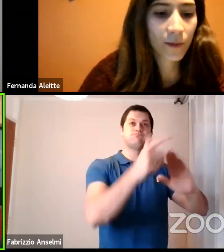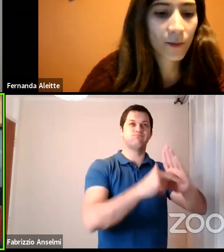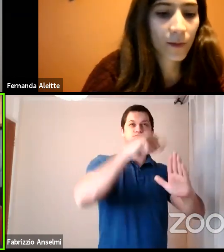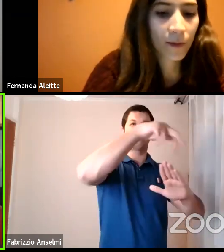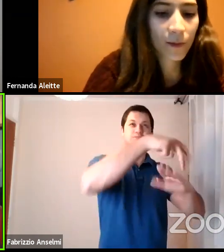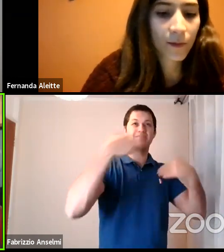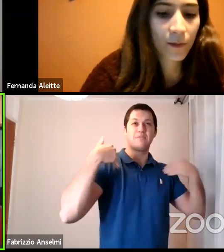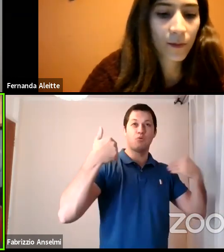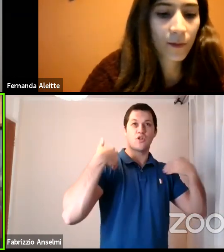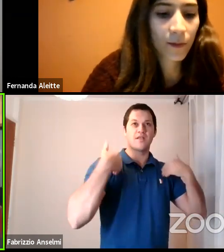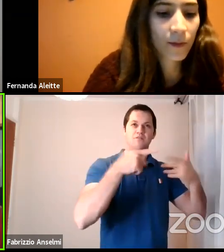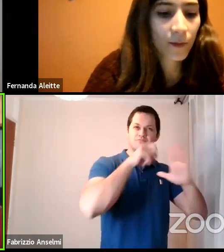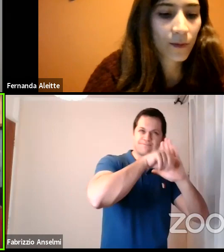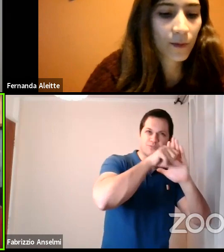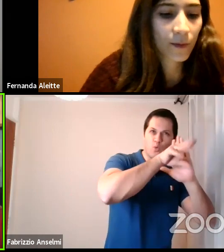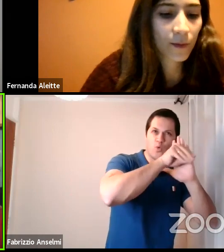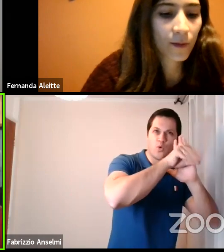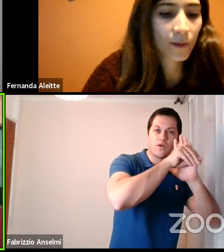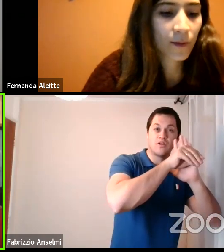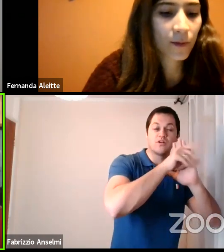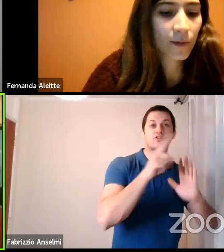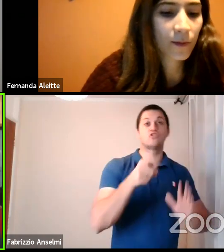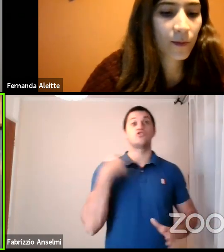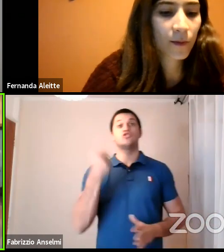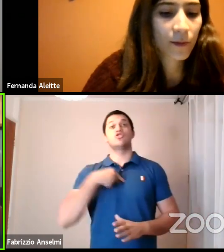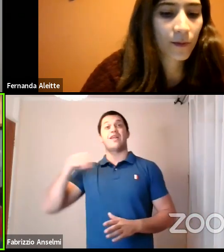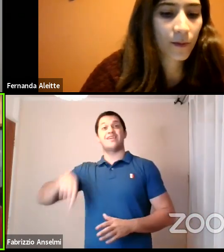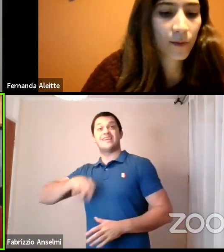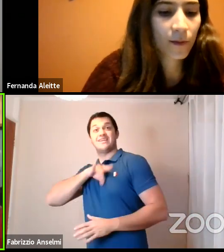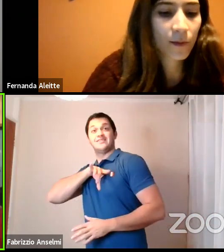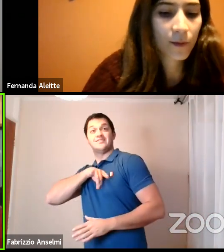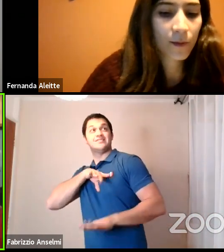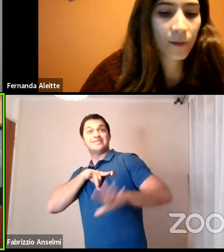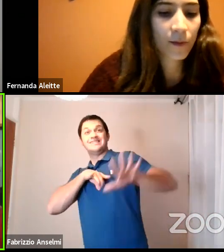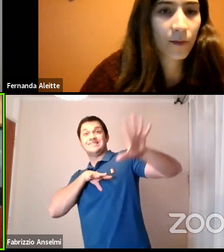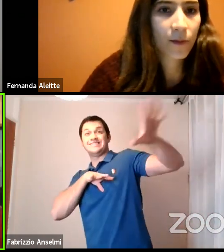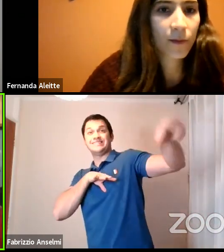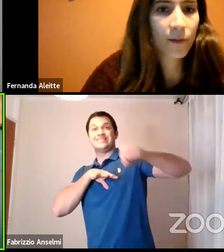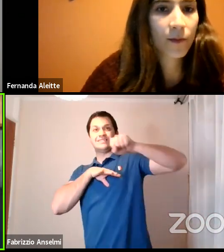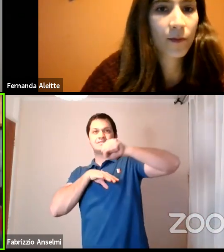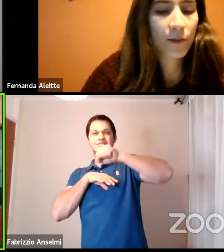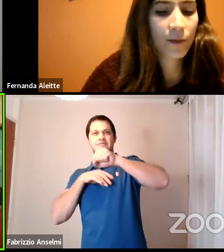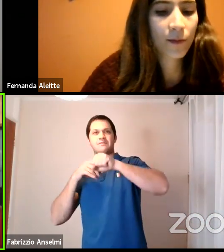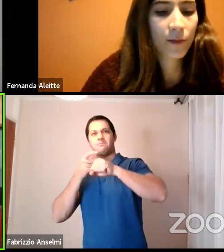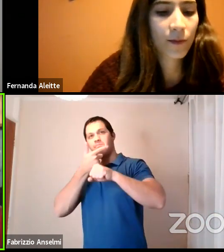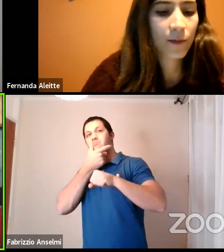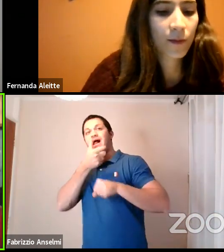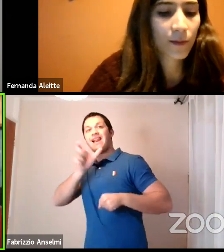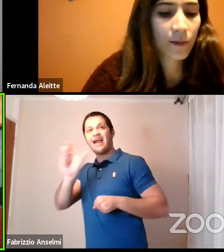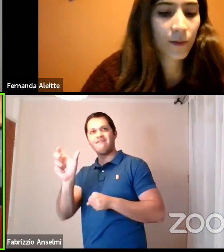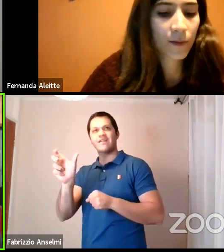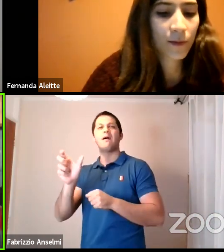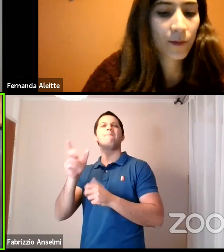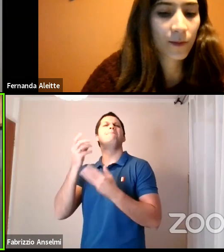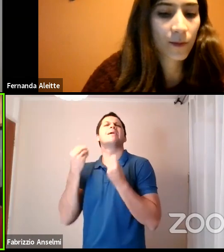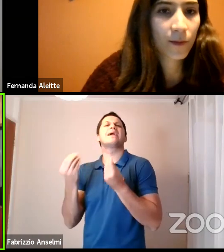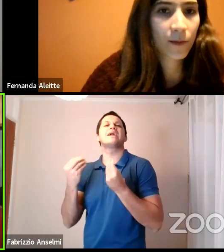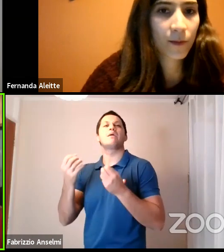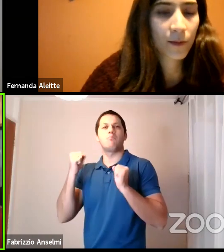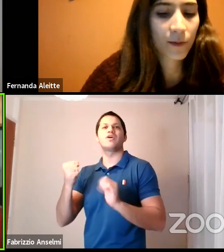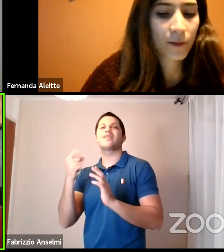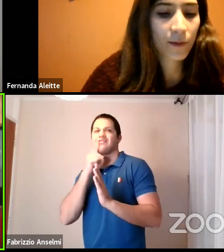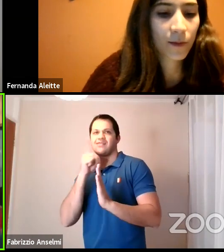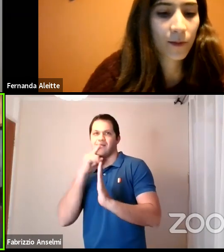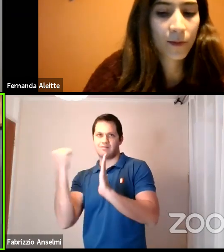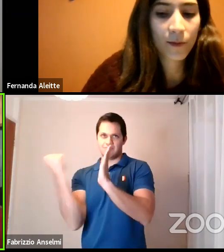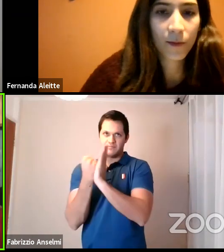entonces nos subimos a eso para hacer la licenciatura en kinesiología y cuando lo hicimos nos